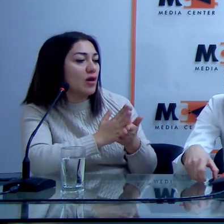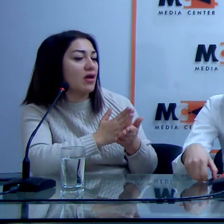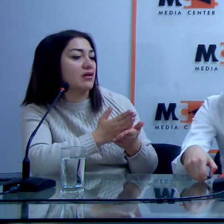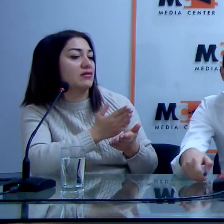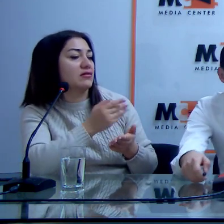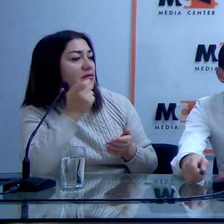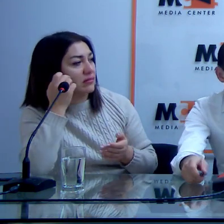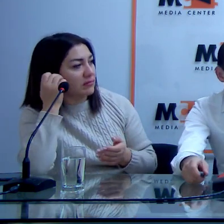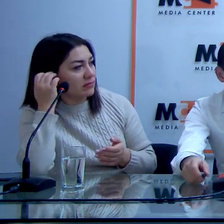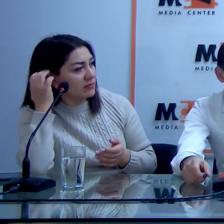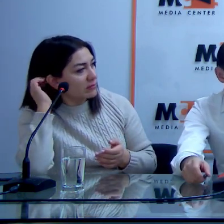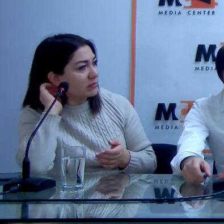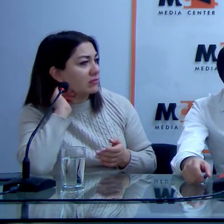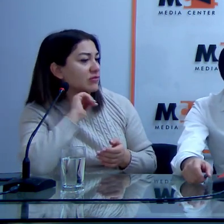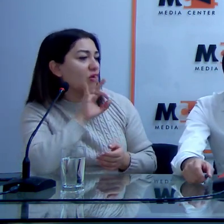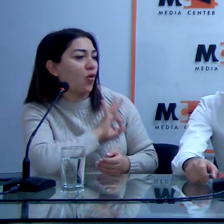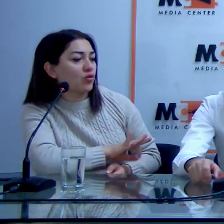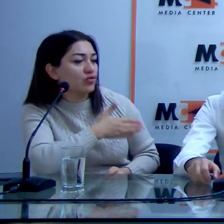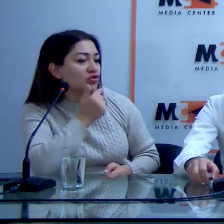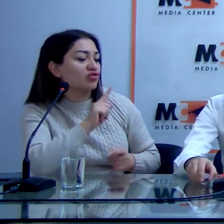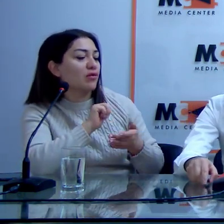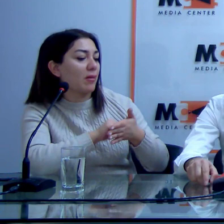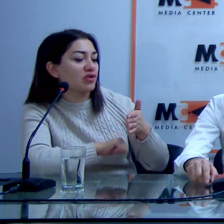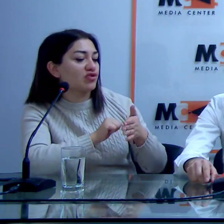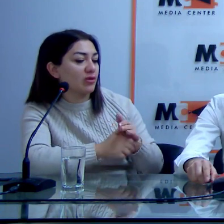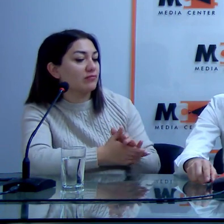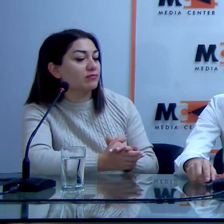իսկապես դրանք արդյունավետ չեն խնդրում։